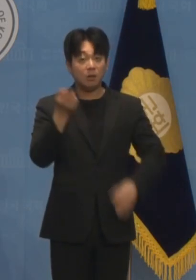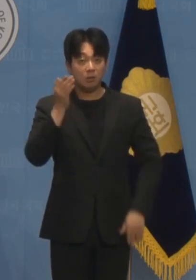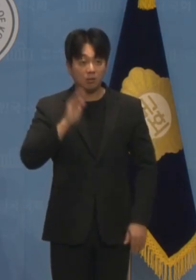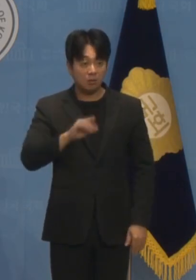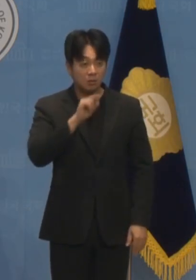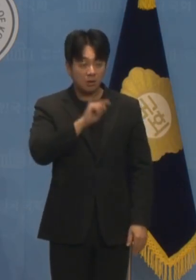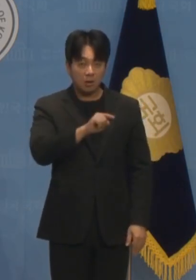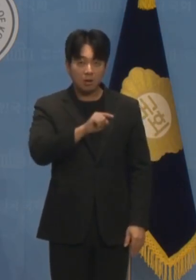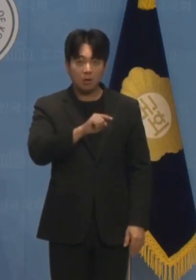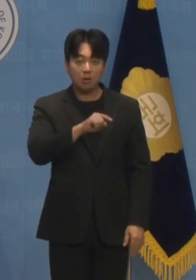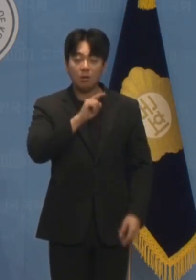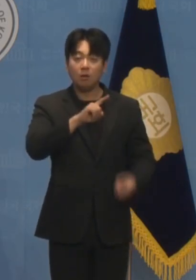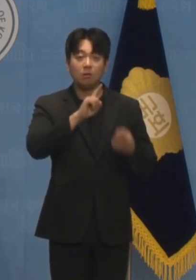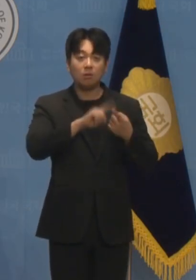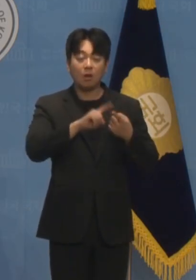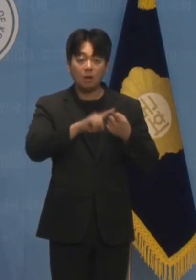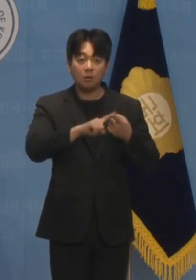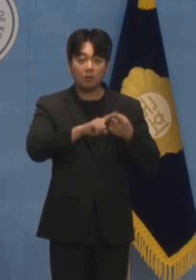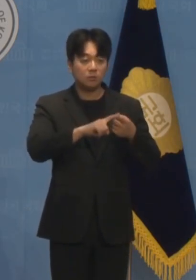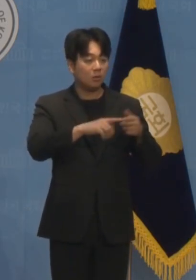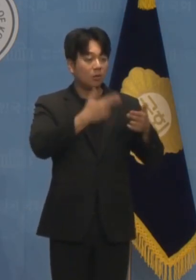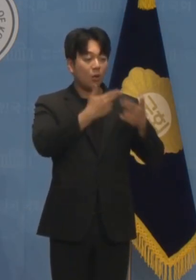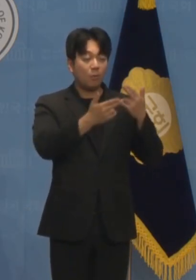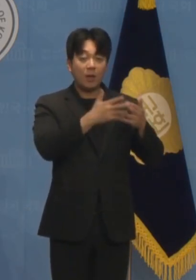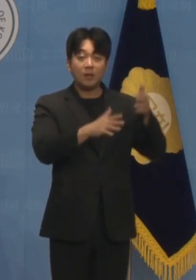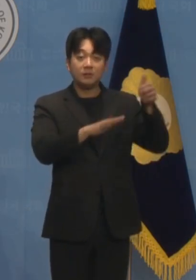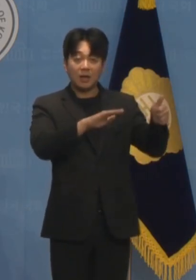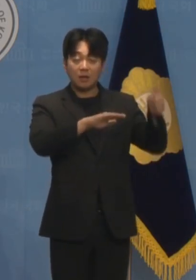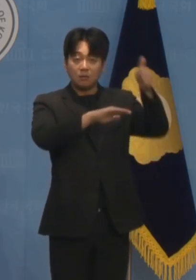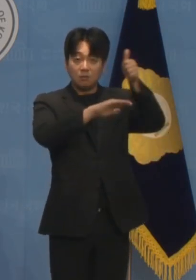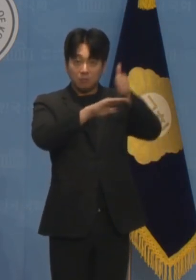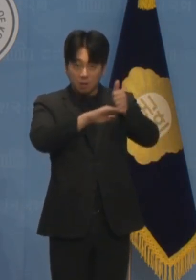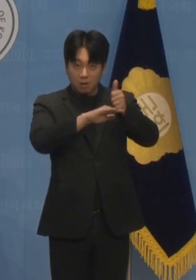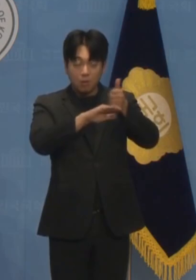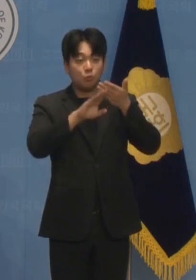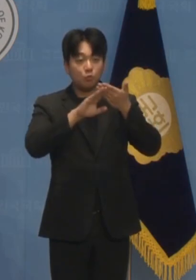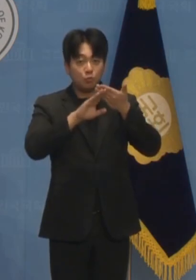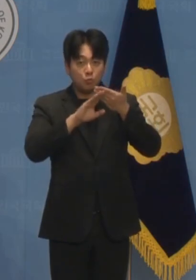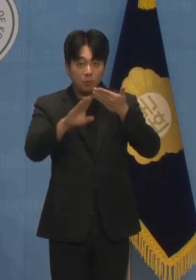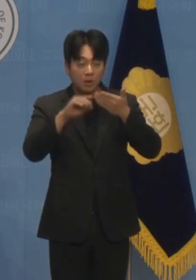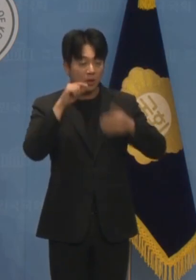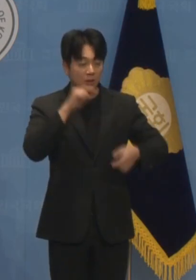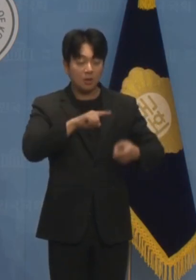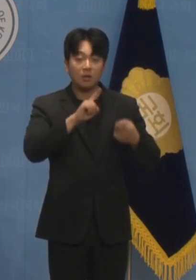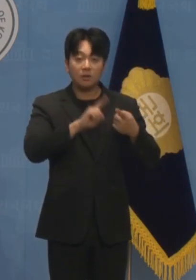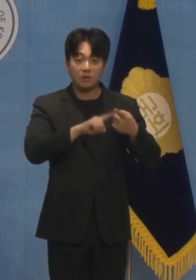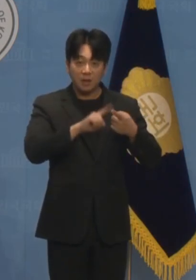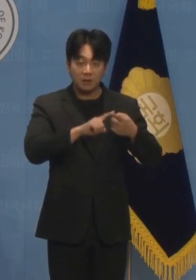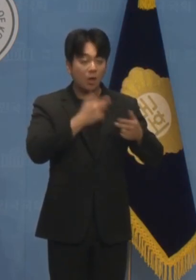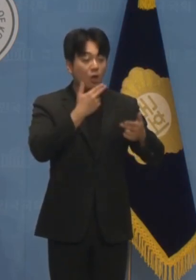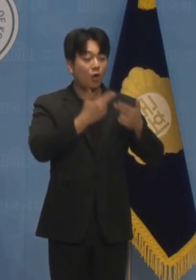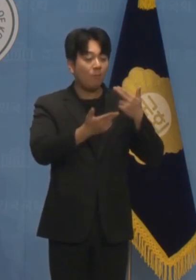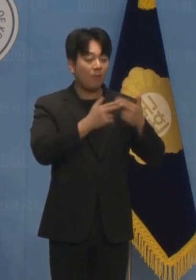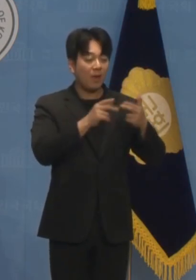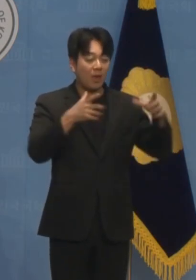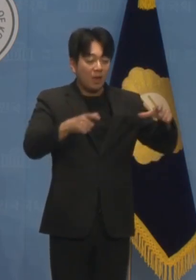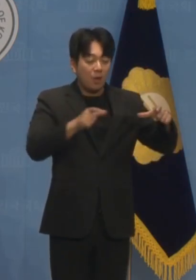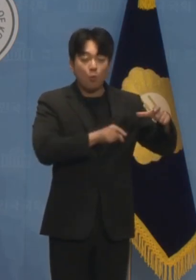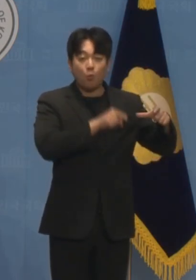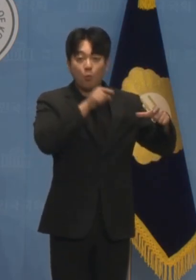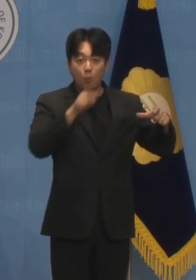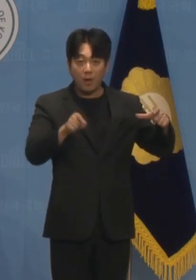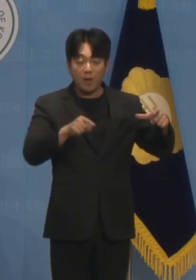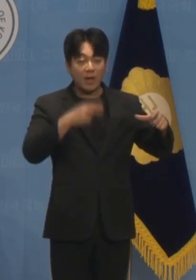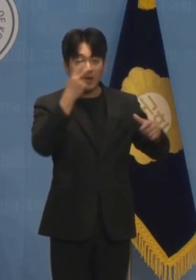불구하고 이기영 회장 취임 이후 외부 회계감사업체를 특정업체로 변경하고